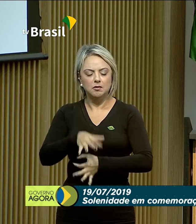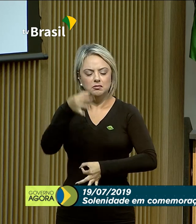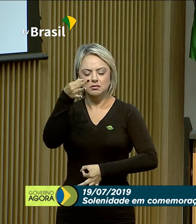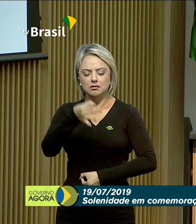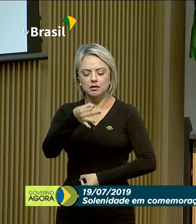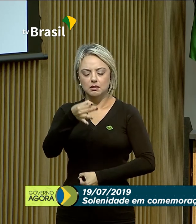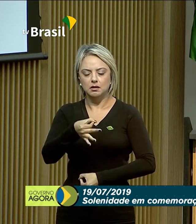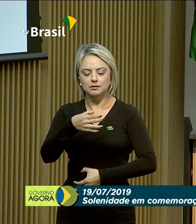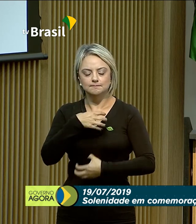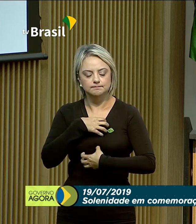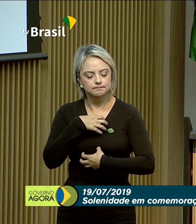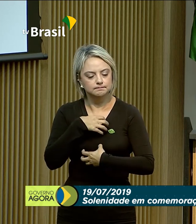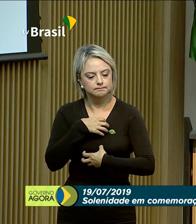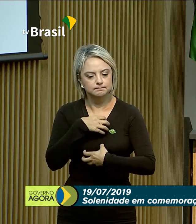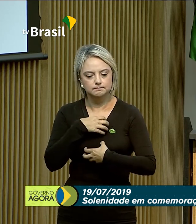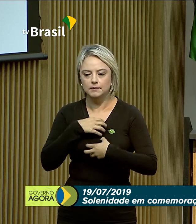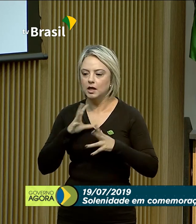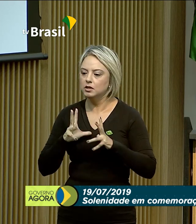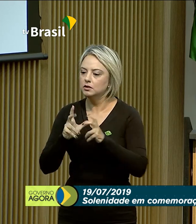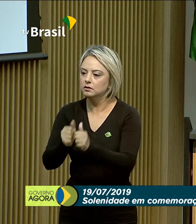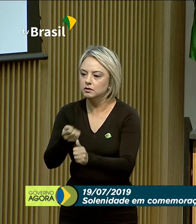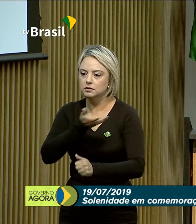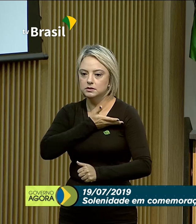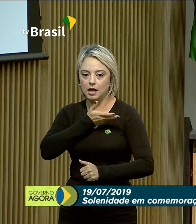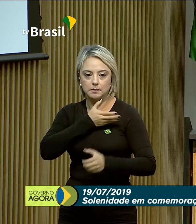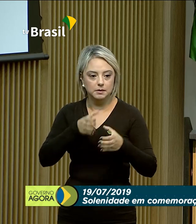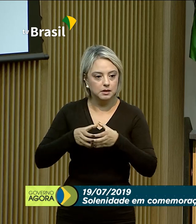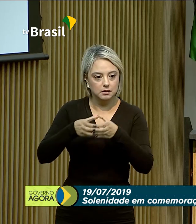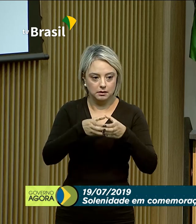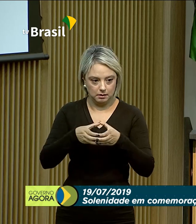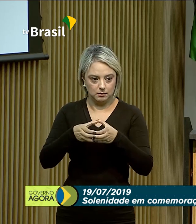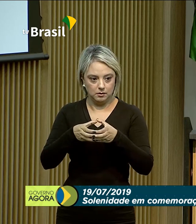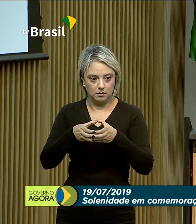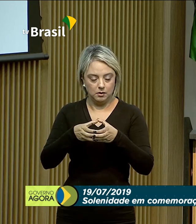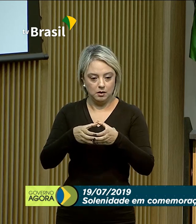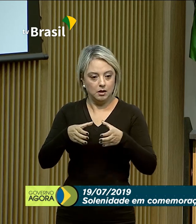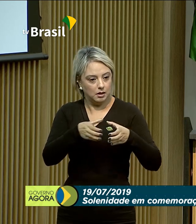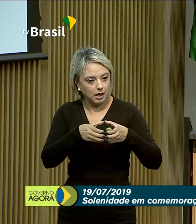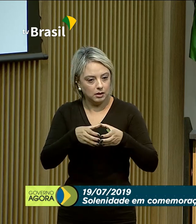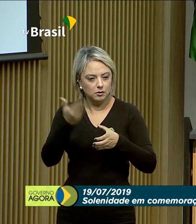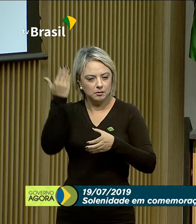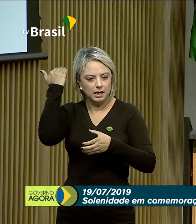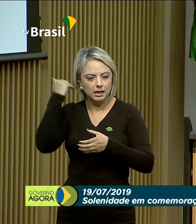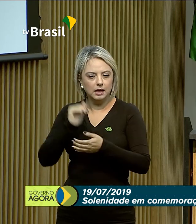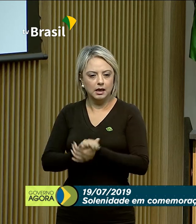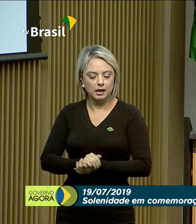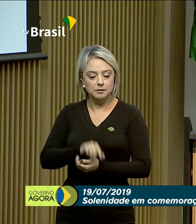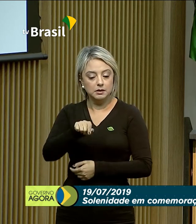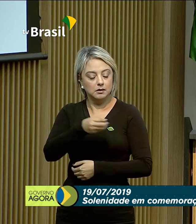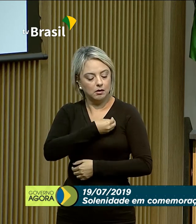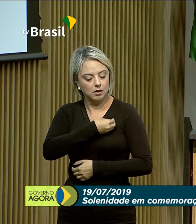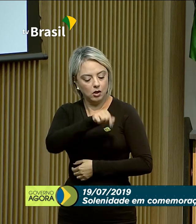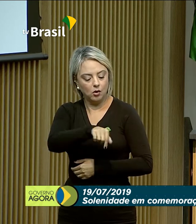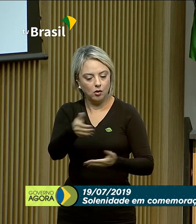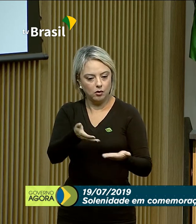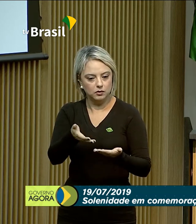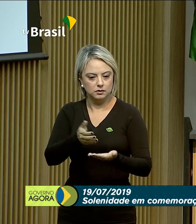certeza que esse sentimento é o de todos os amigos da turma Santos Dumont e da turma Marechal Jair Estávara, aqui presentes.